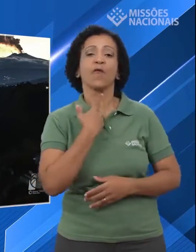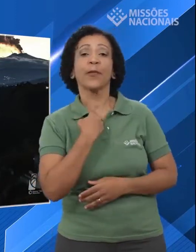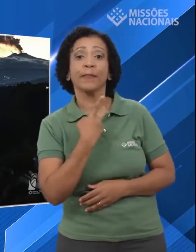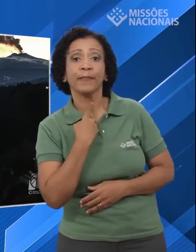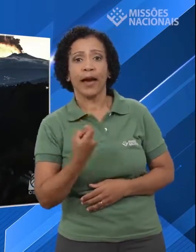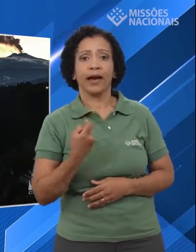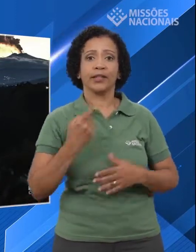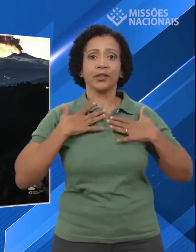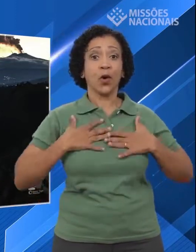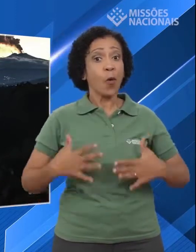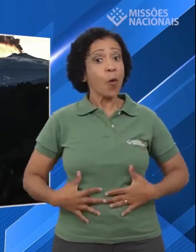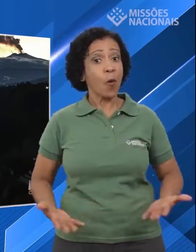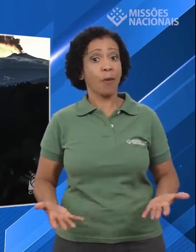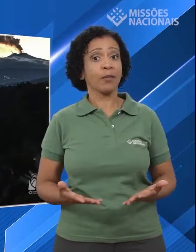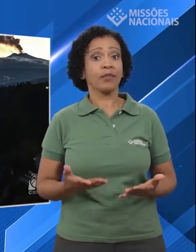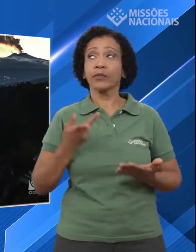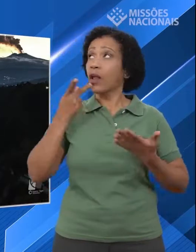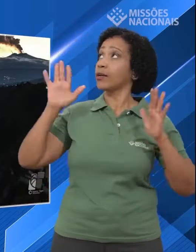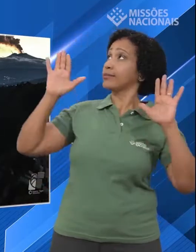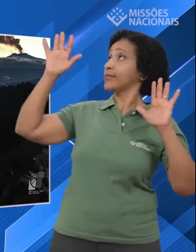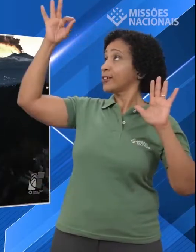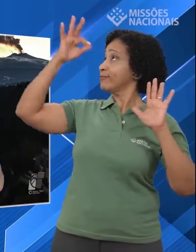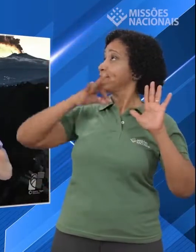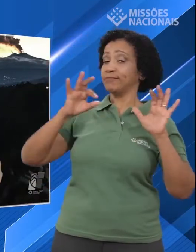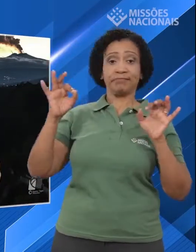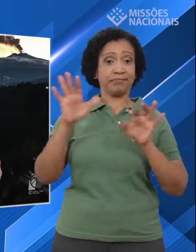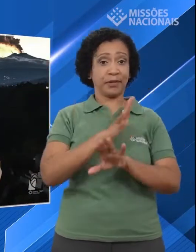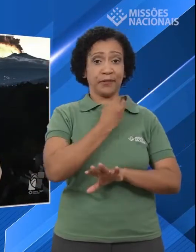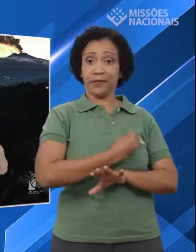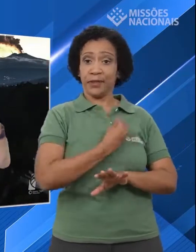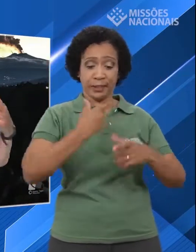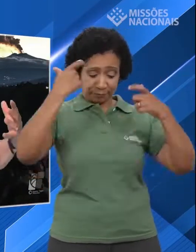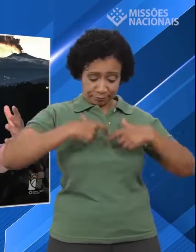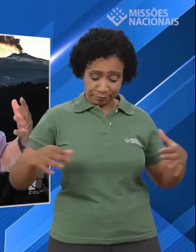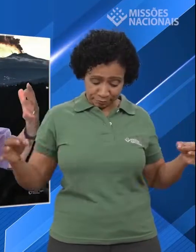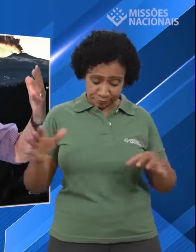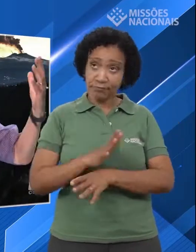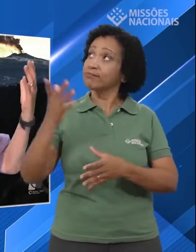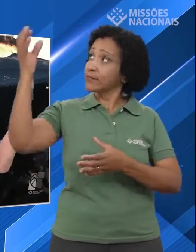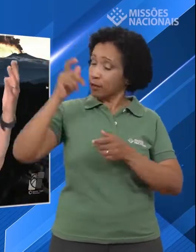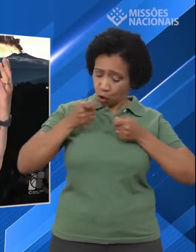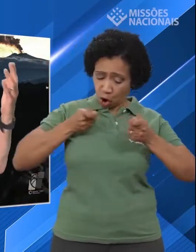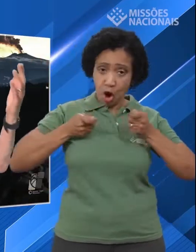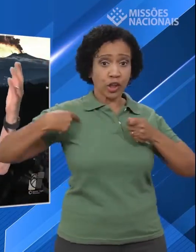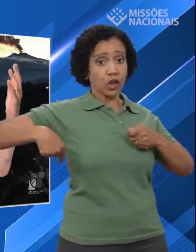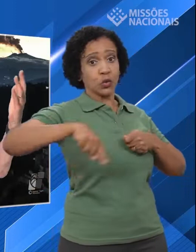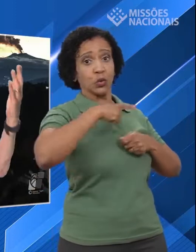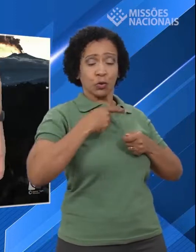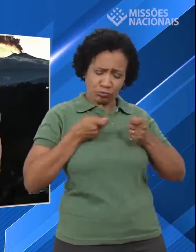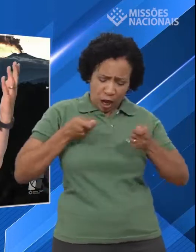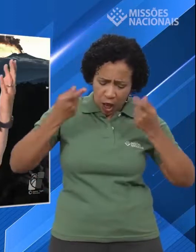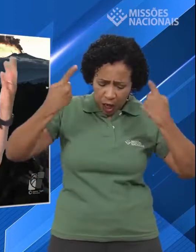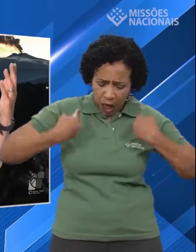área da sua vida seus pensamentos emoções vontade seu corpo você disse para ele deus